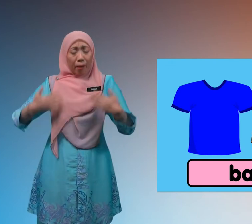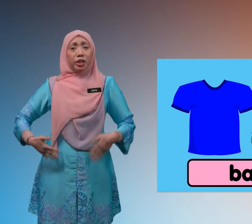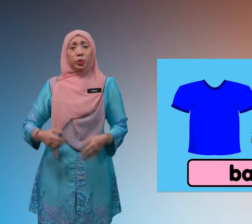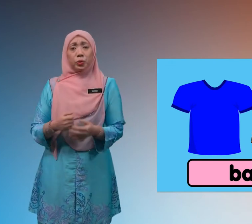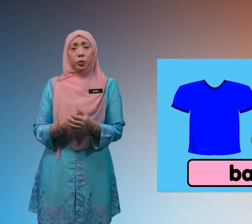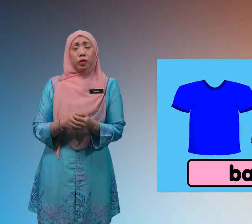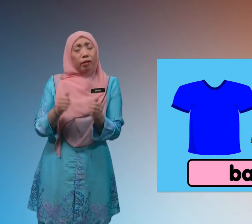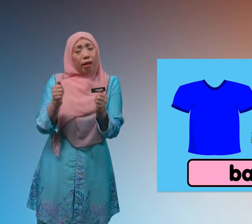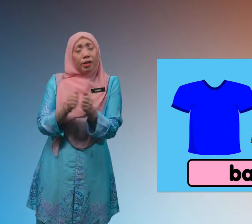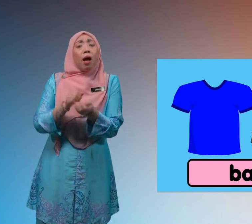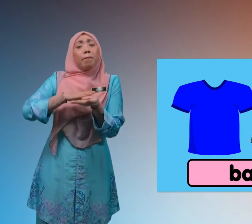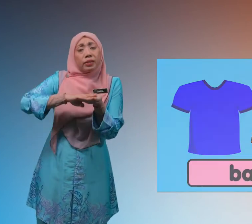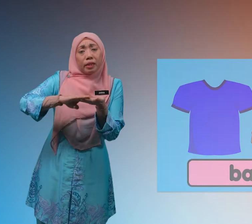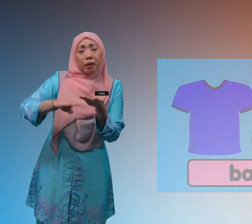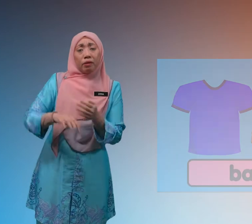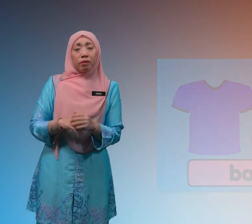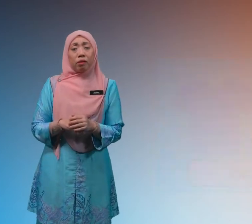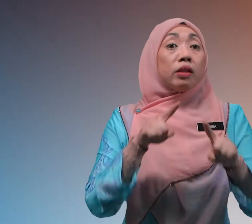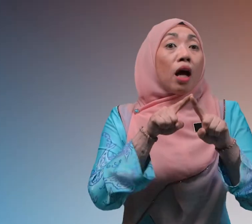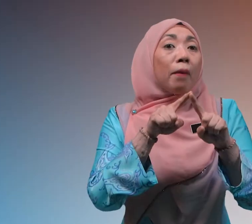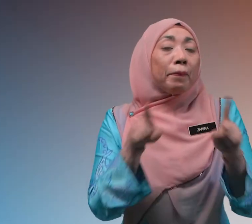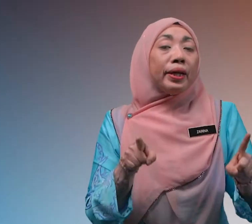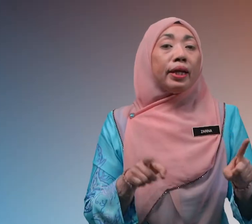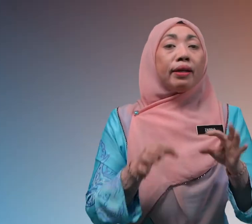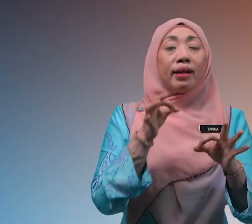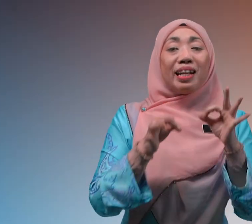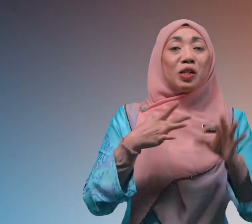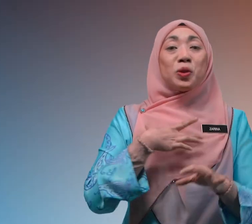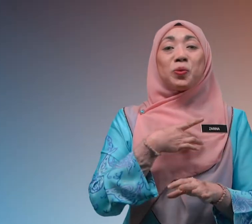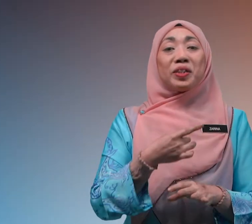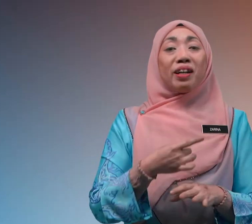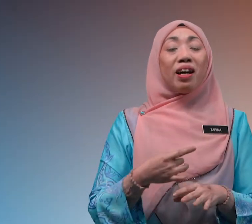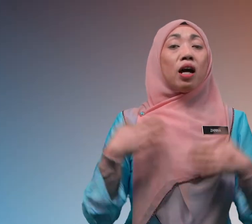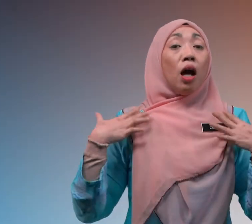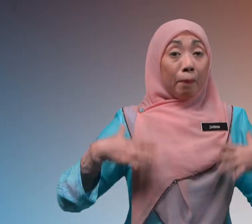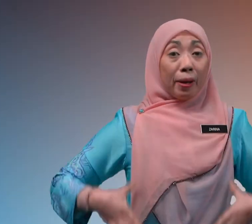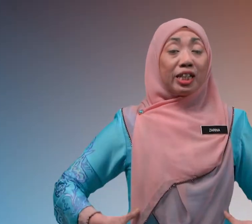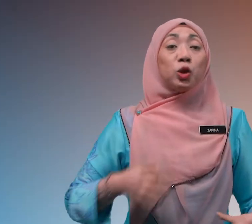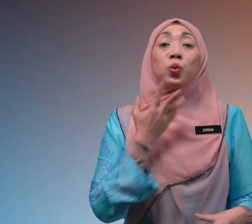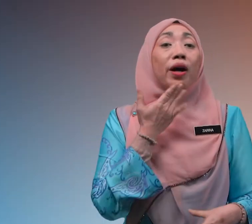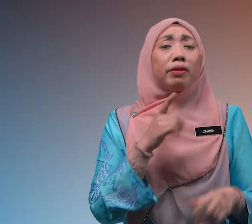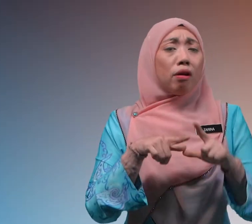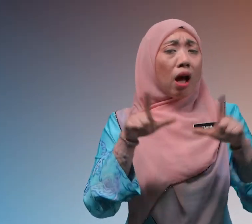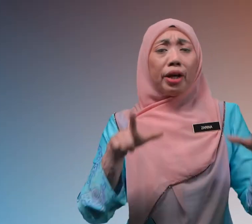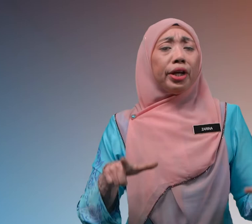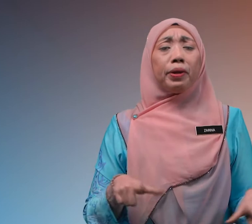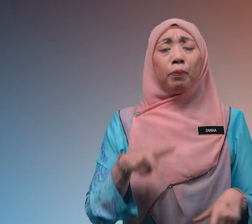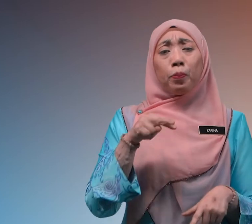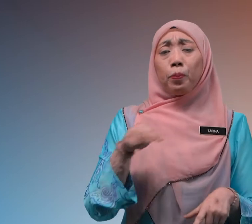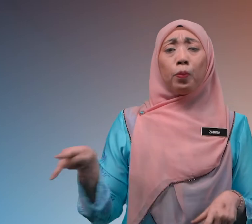baju dengan bersih. Tapi kalau suka baju warna lain